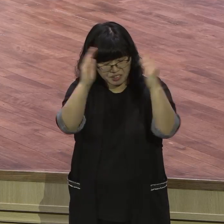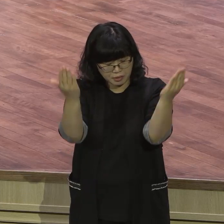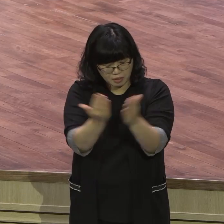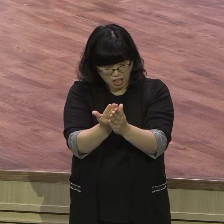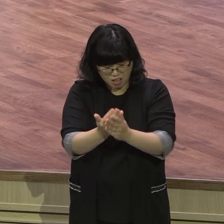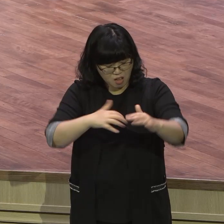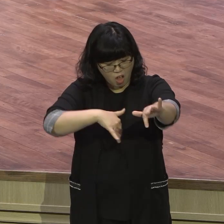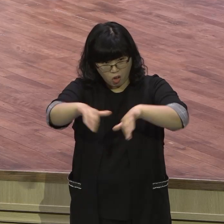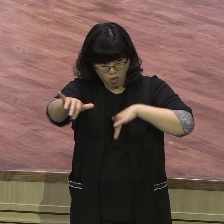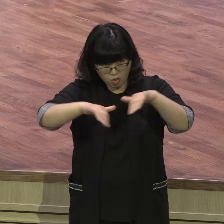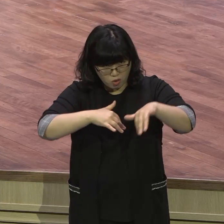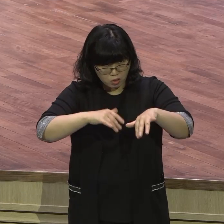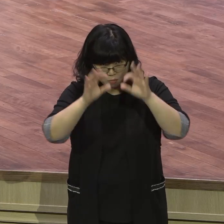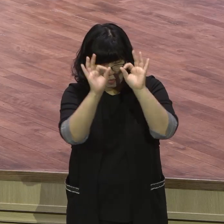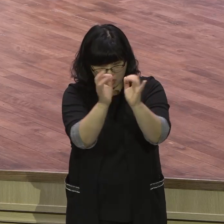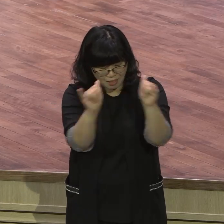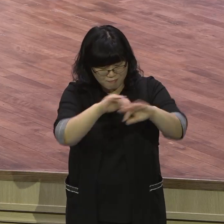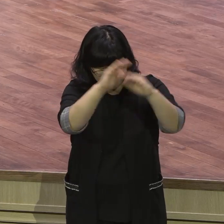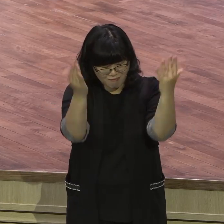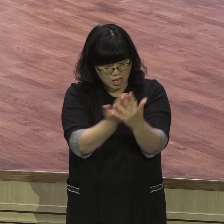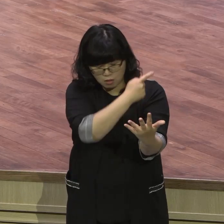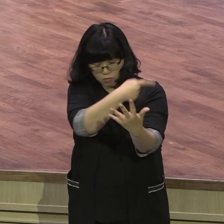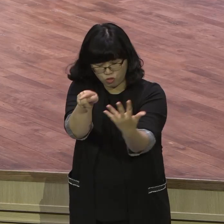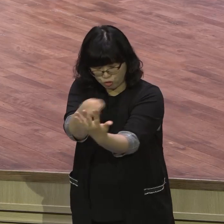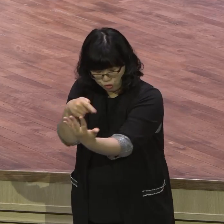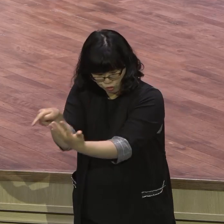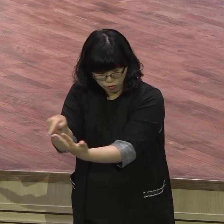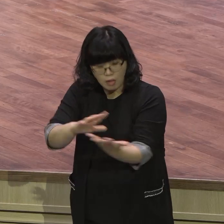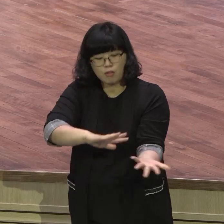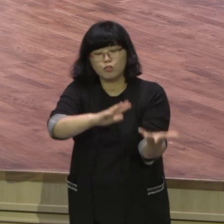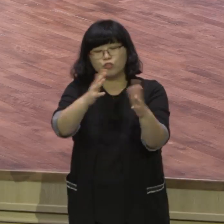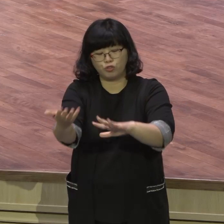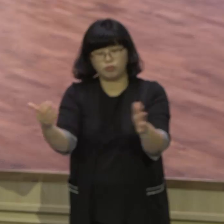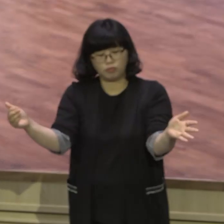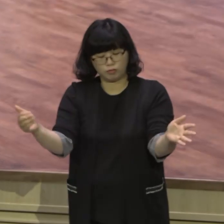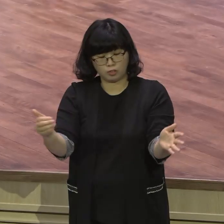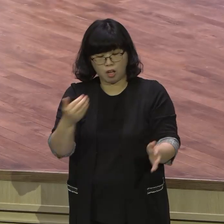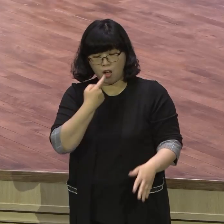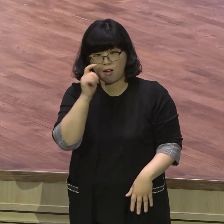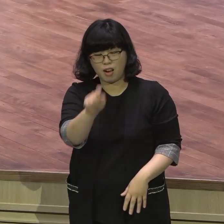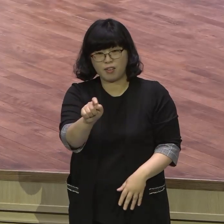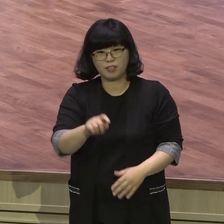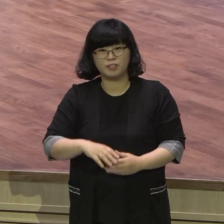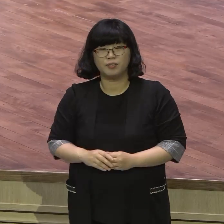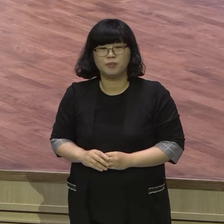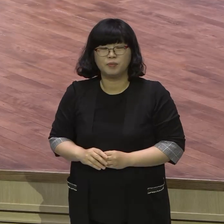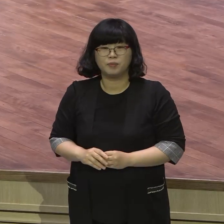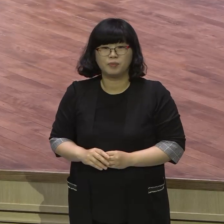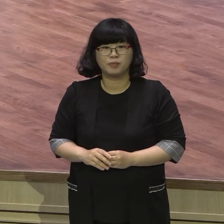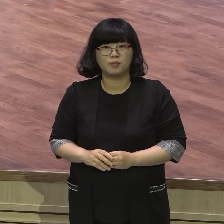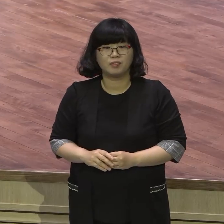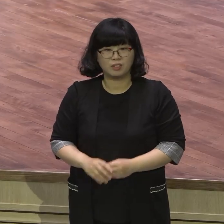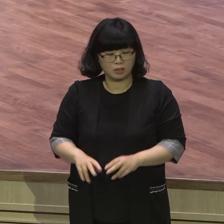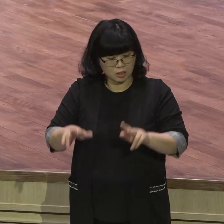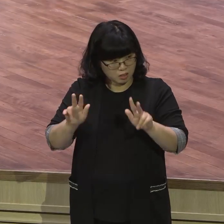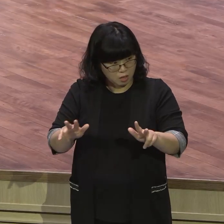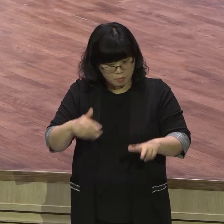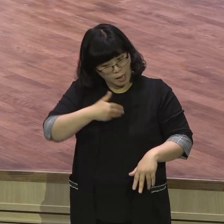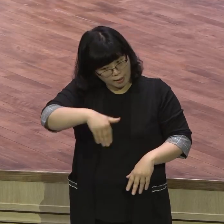그래서 옛날에 처음부터 입구부터 마지막까지 지금도 우상 앞에 취해가지고